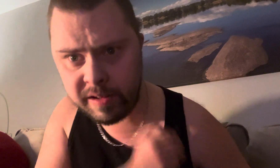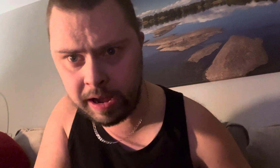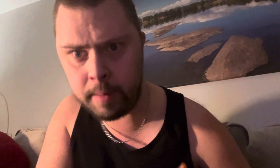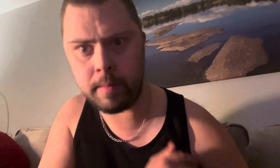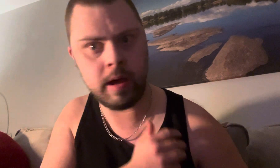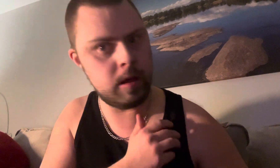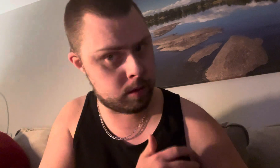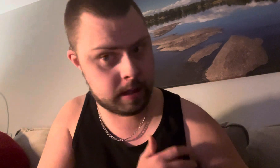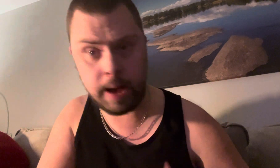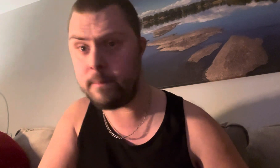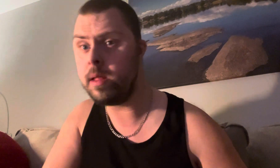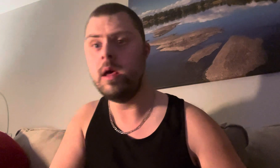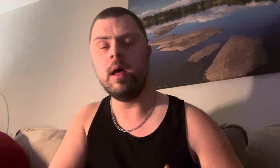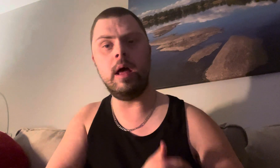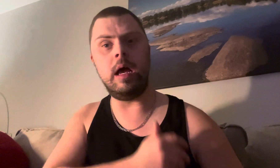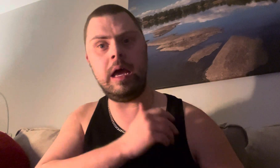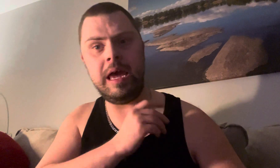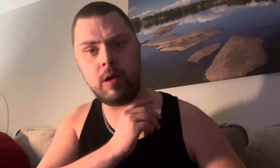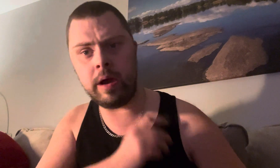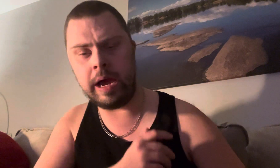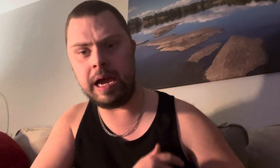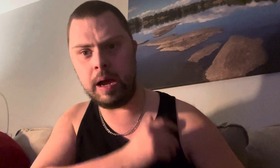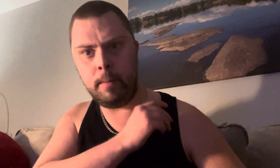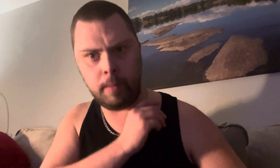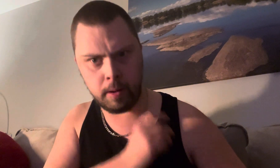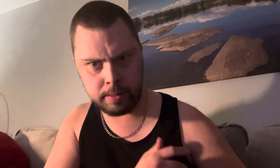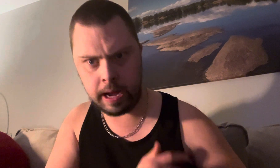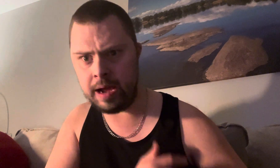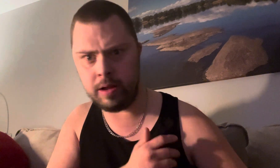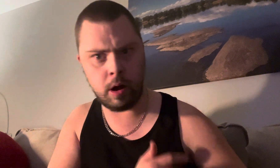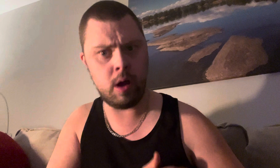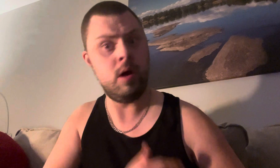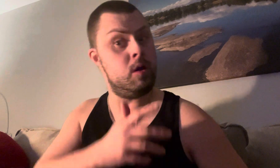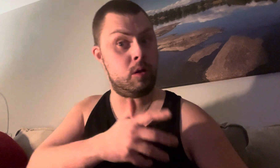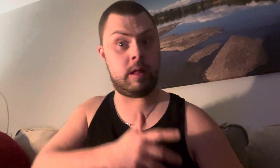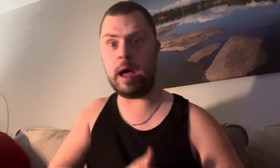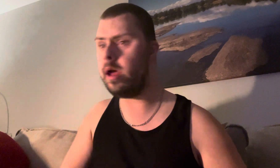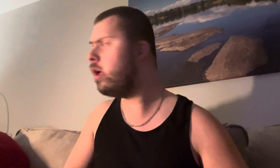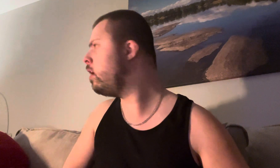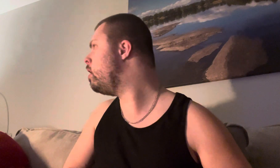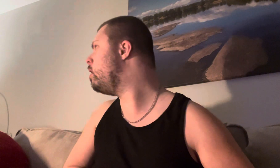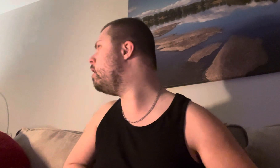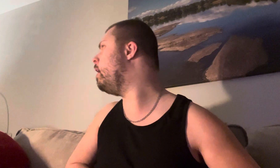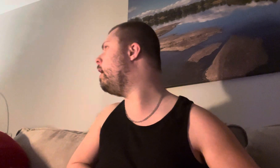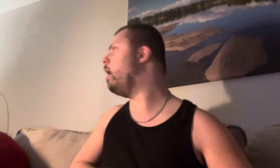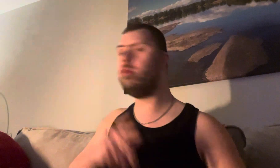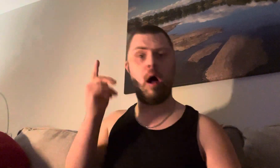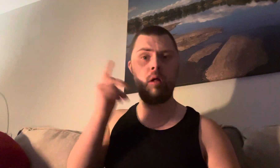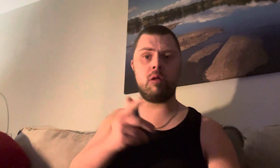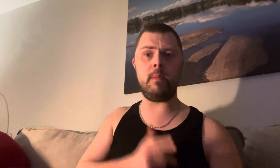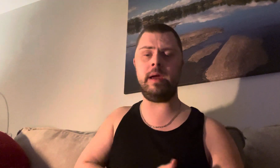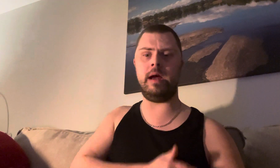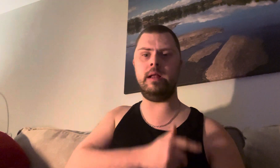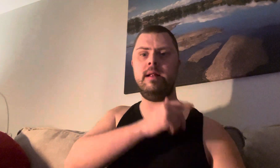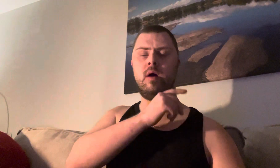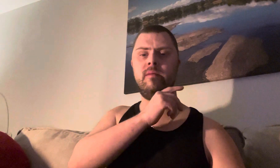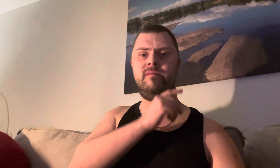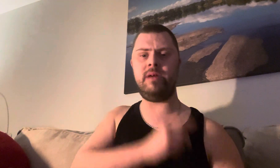1995. Just det. Idag är en måndag idag, just det. Datum är den